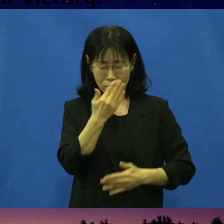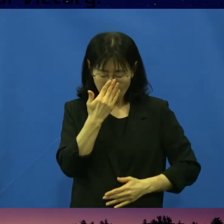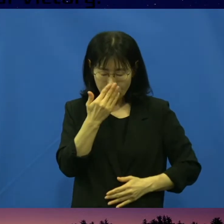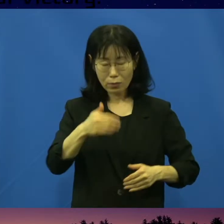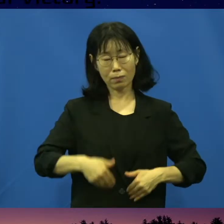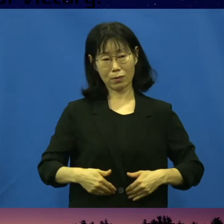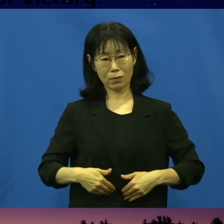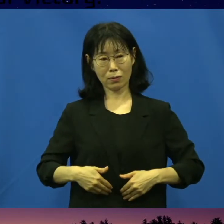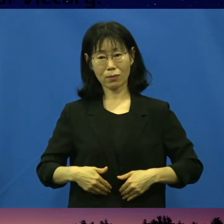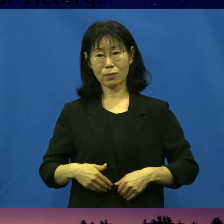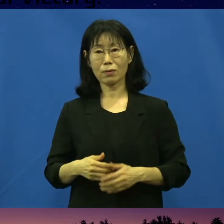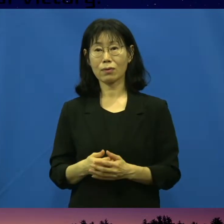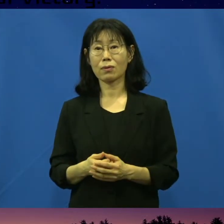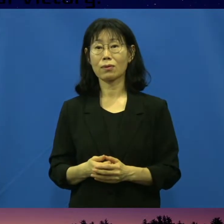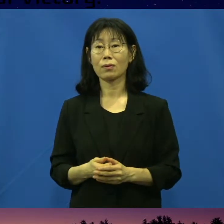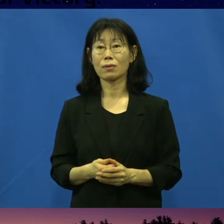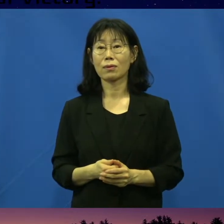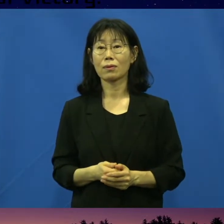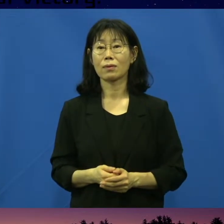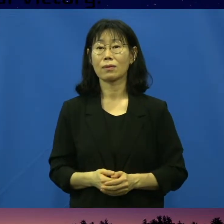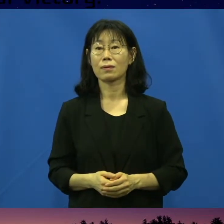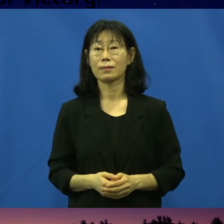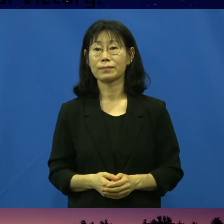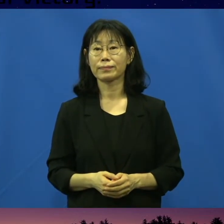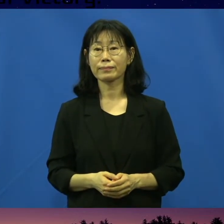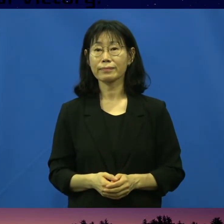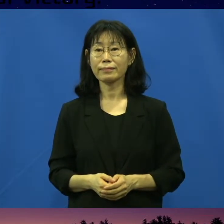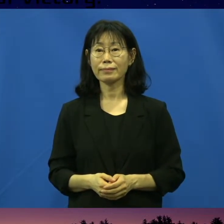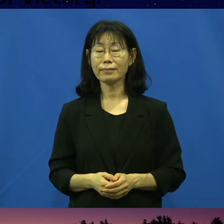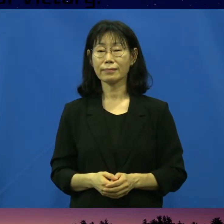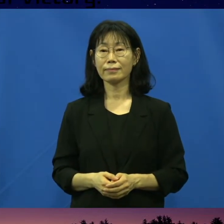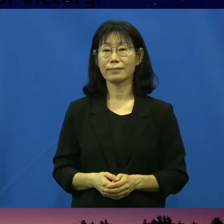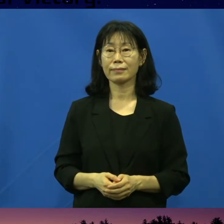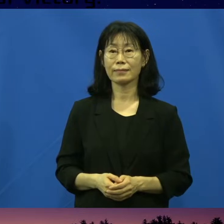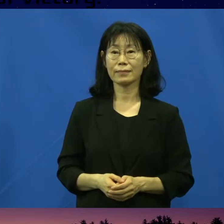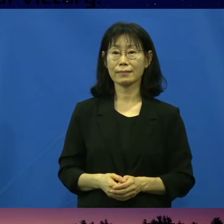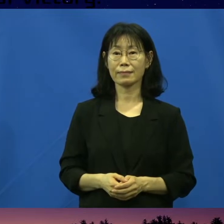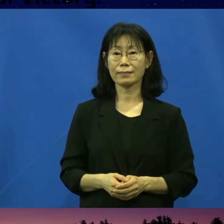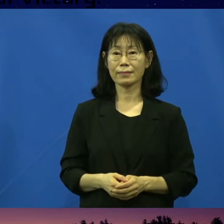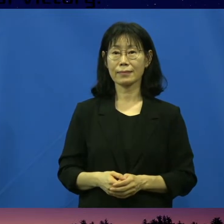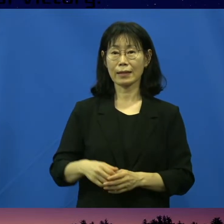환전도 하지 않을 뿐만 아니라 메시지만 주고 요단강 가서 7번.